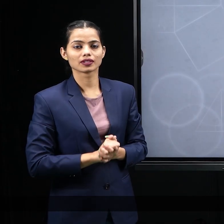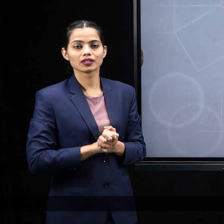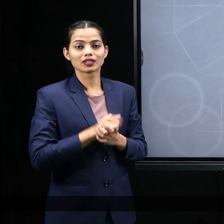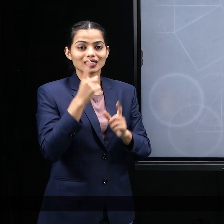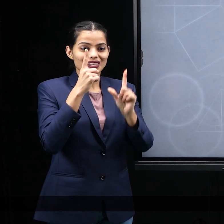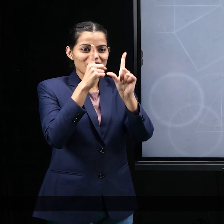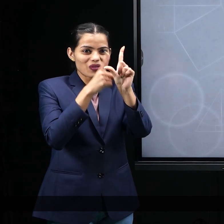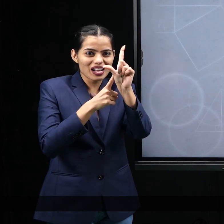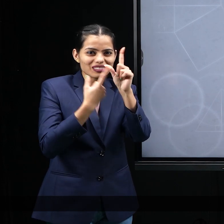गुणांक,